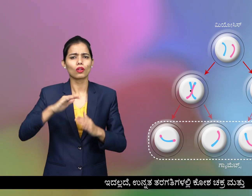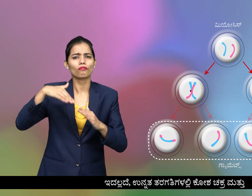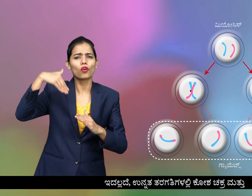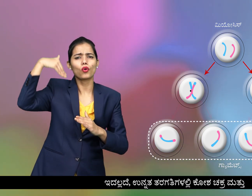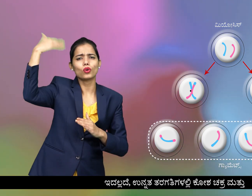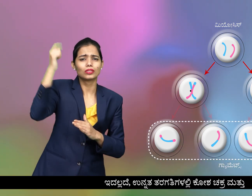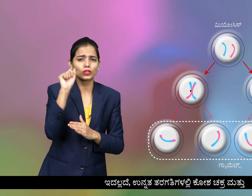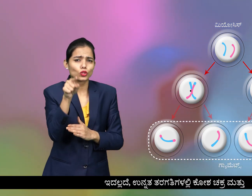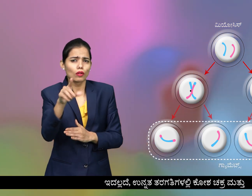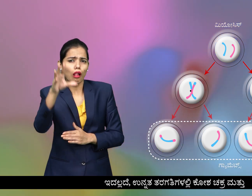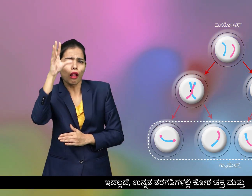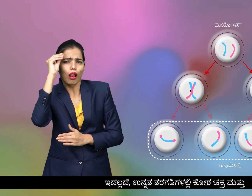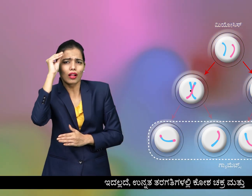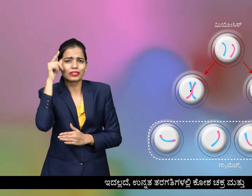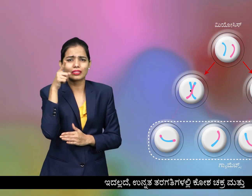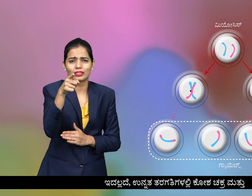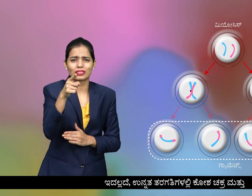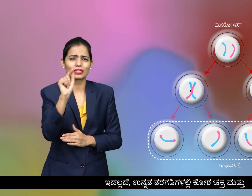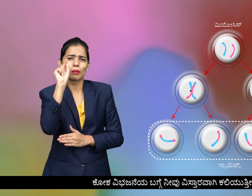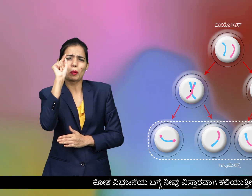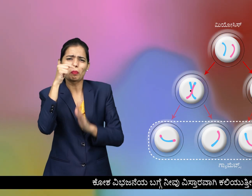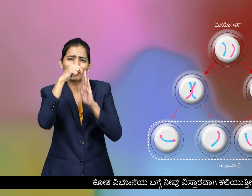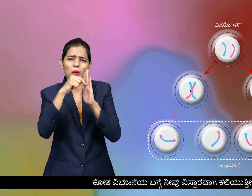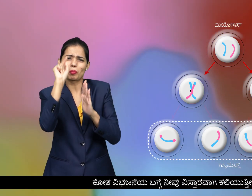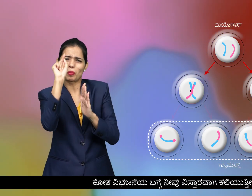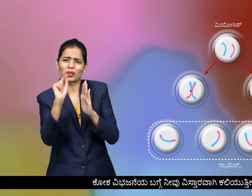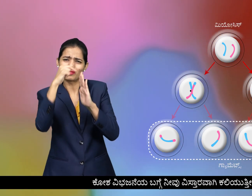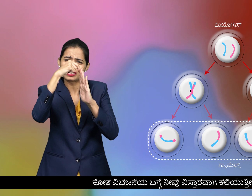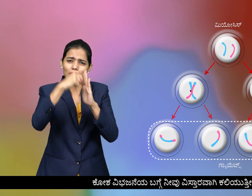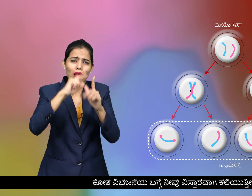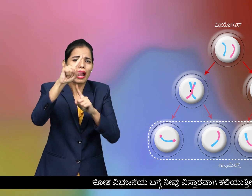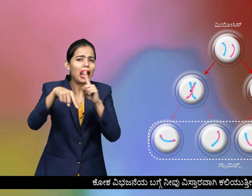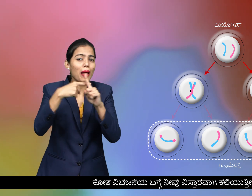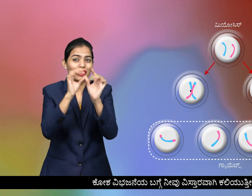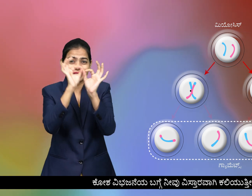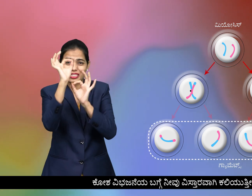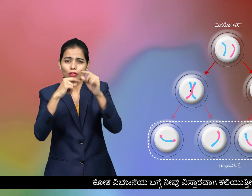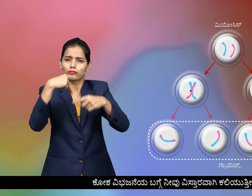ಇದಲ್ಲದೆ ಉನ್ನತ ತರಗತಿಗಳಲ್ಲಿ ಕೋಶಚಕ್ರ ಮತ್ತು ಕೋಶ ವಿಭಜನೆಯ ಬಗ್ಗೆ ನೀವು ವಿಸ್ತಾರವಾಗಿ ಕಲಿಯುತ್ತೀರಿ.